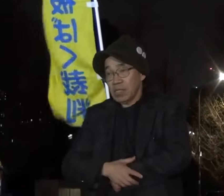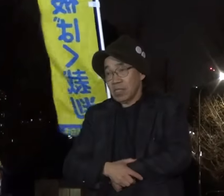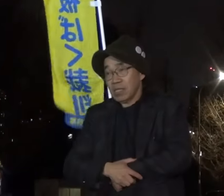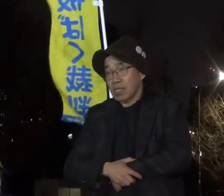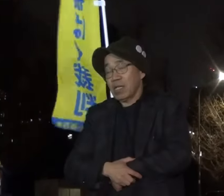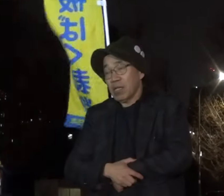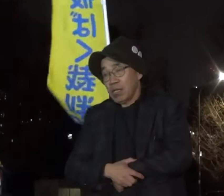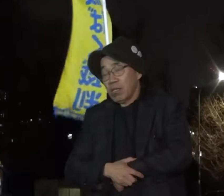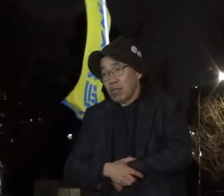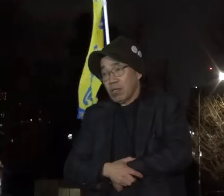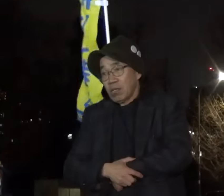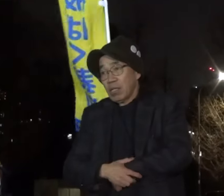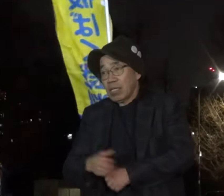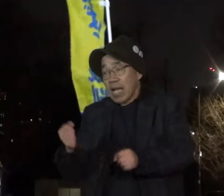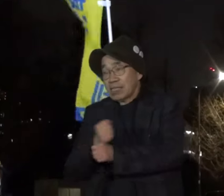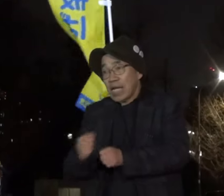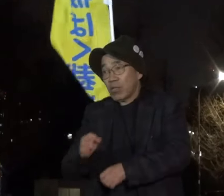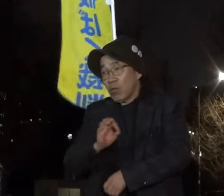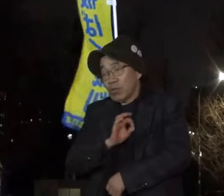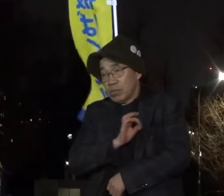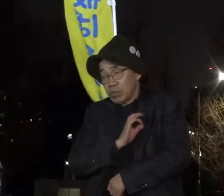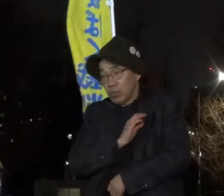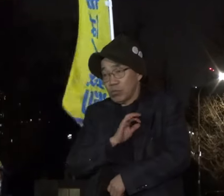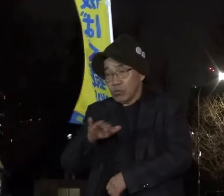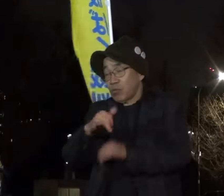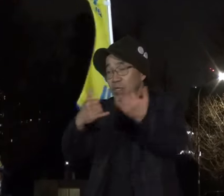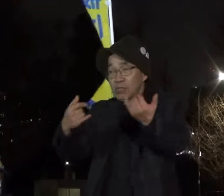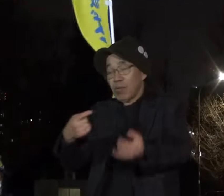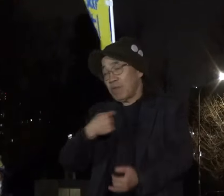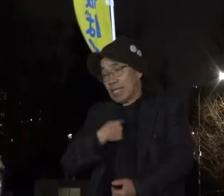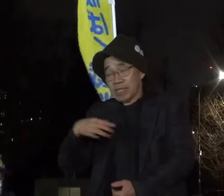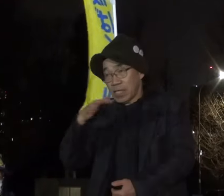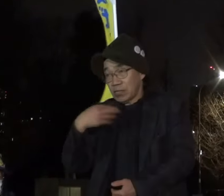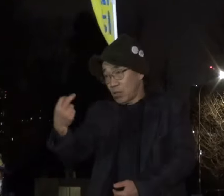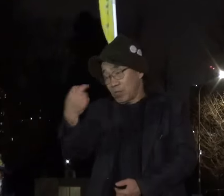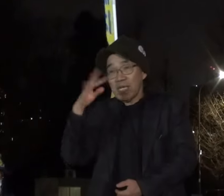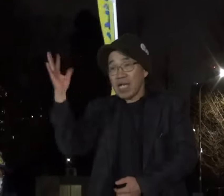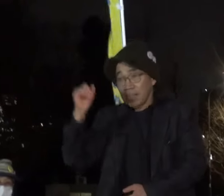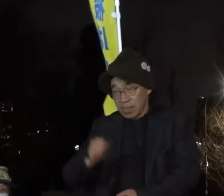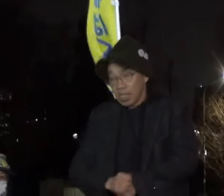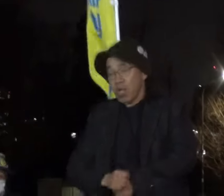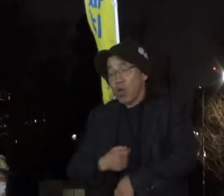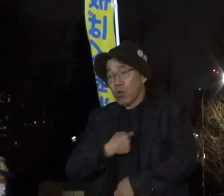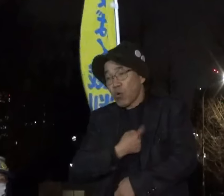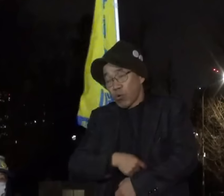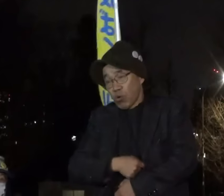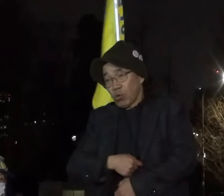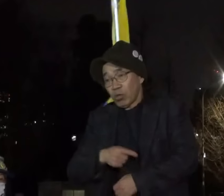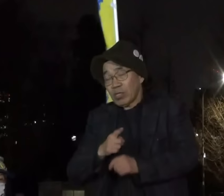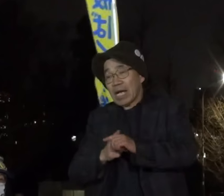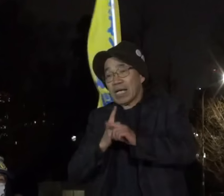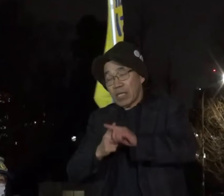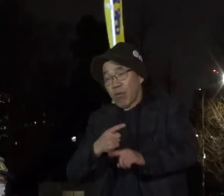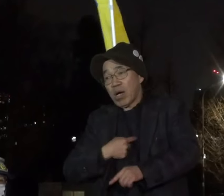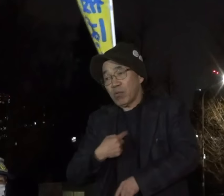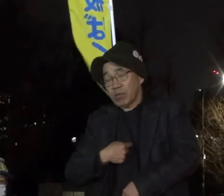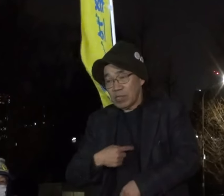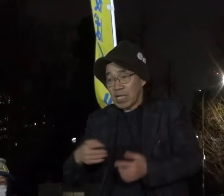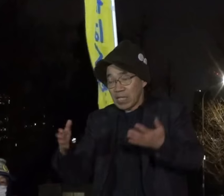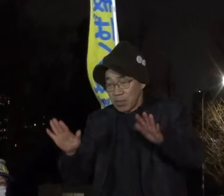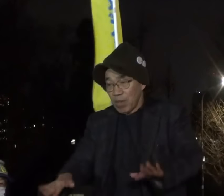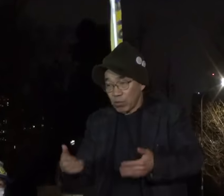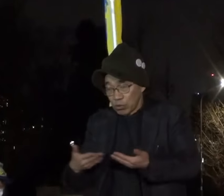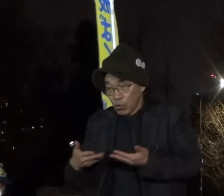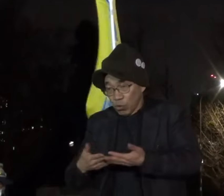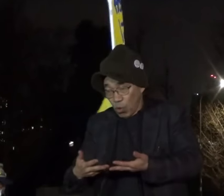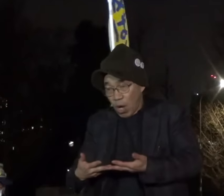作業員の方たちはほとんど目を伏せて我々を見ようとしません。やはり心の中では、今の仕事は本当に自分たちの